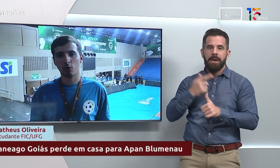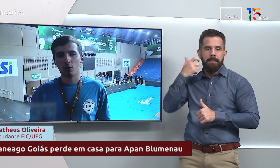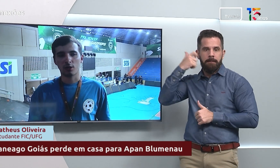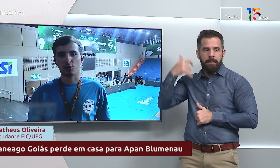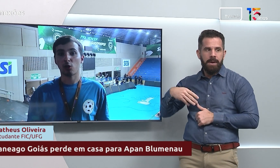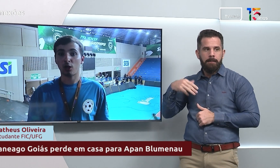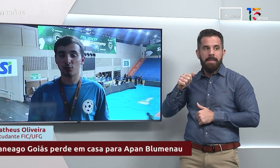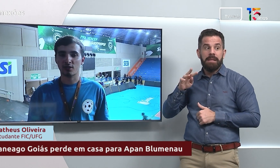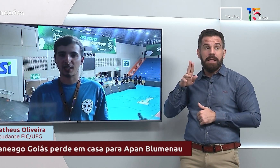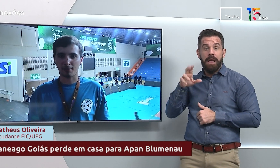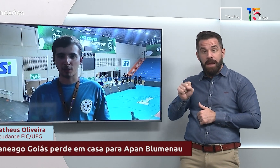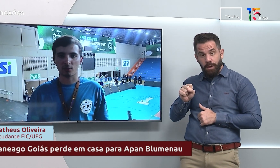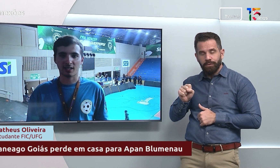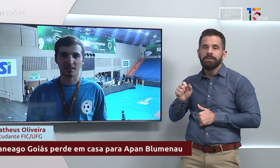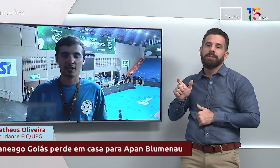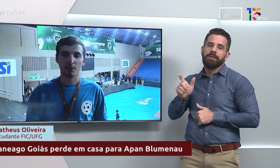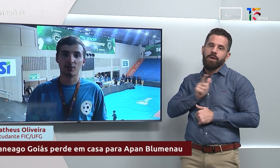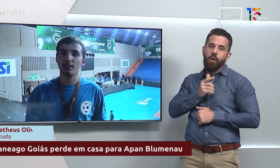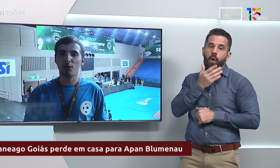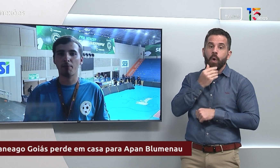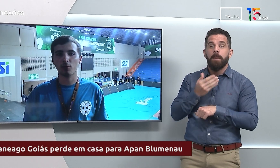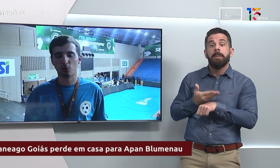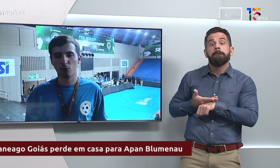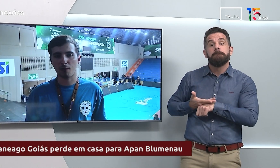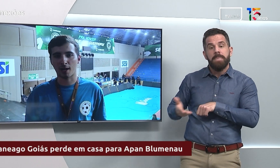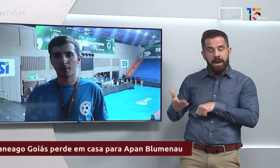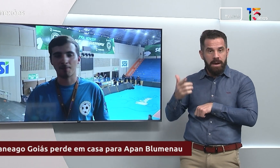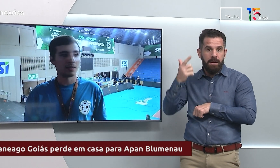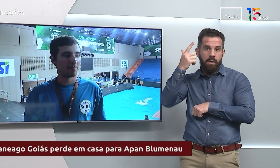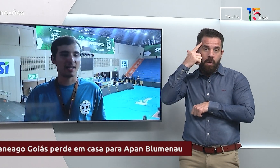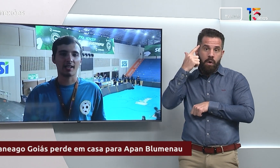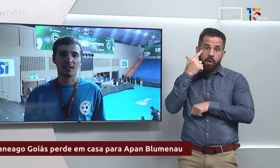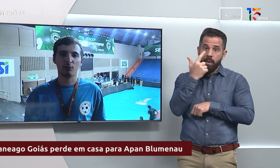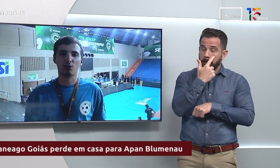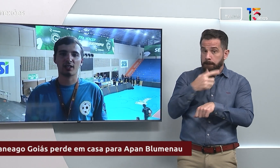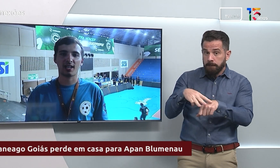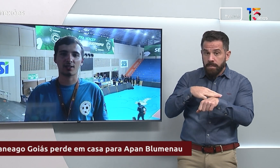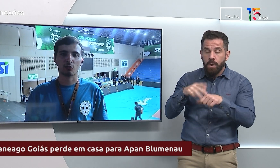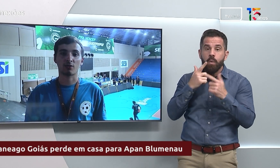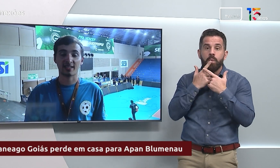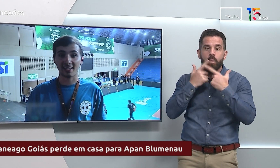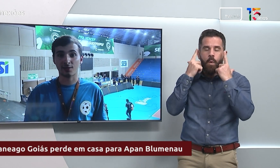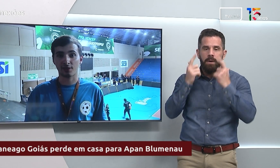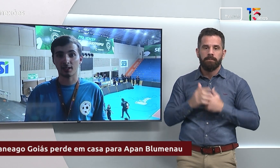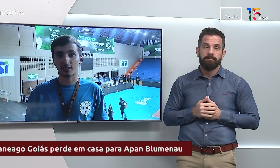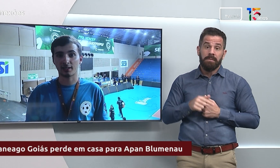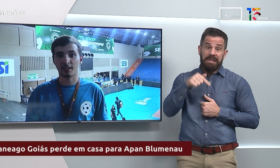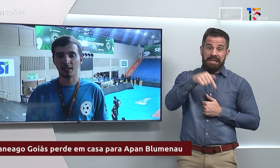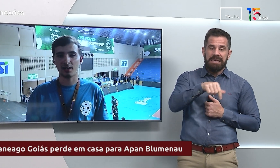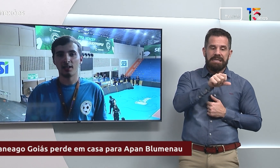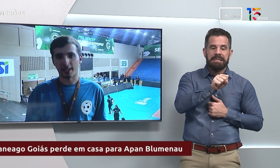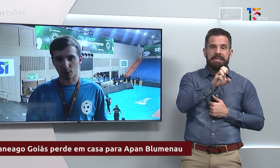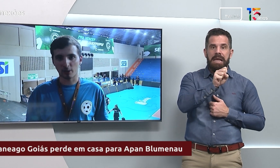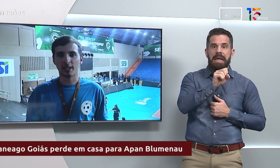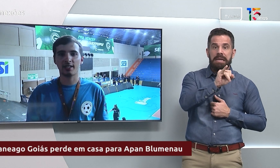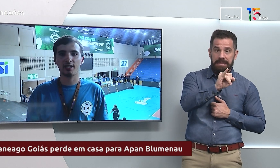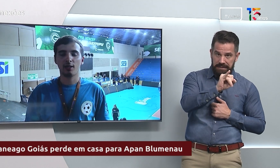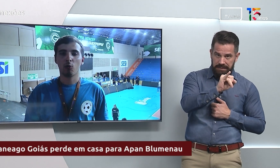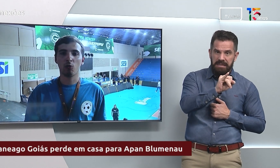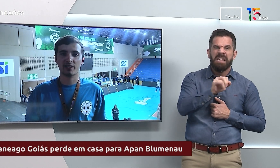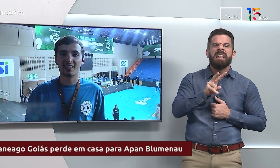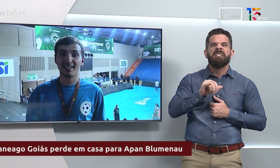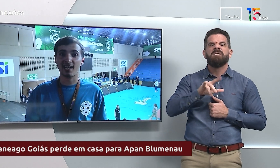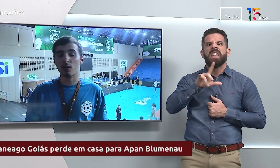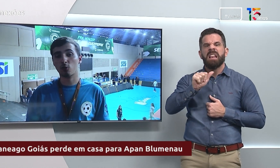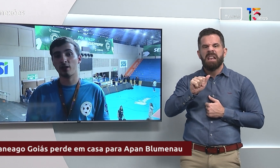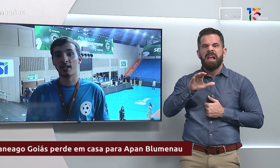branco, de olhos e cabelos castanhos e não possuo barba. Bem, aqui no ginásio do SESI Vila Canaã, em Goiânia,